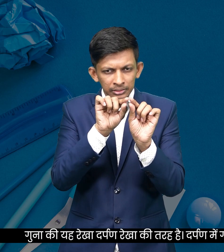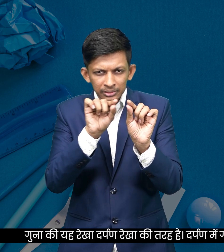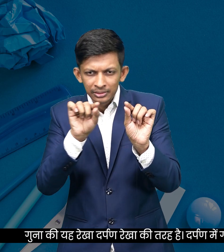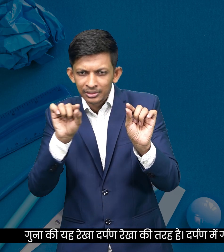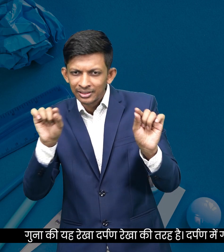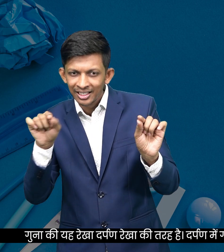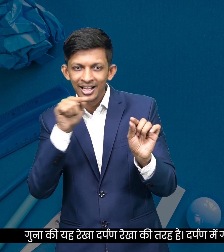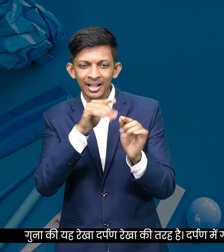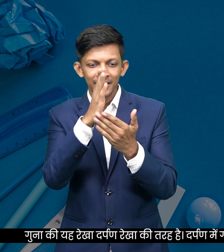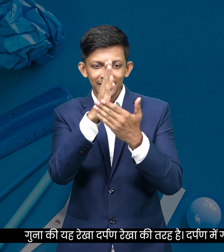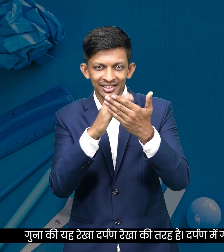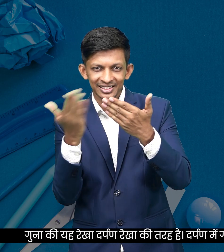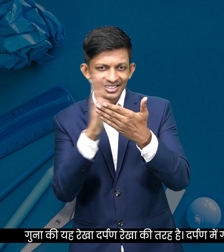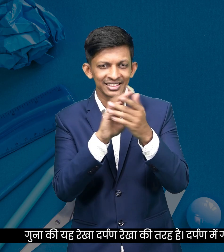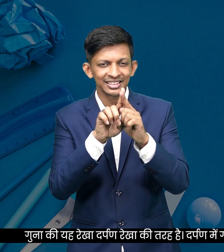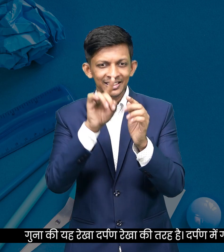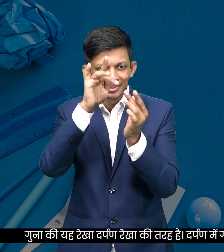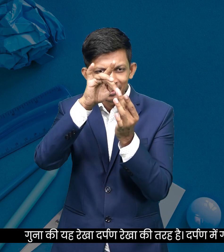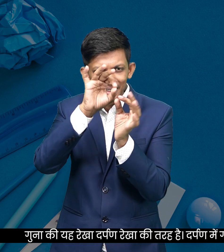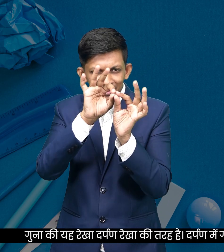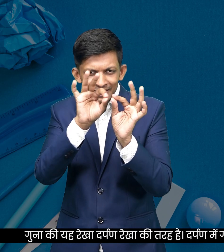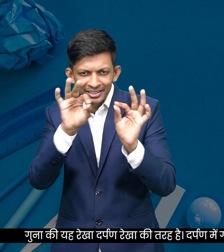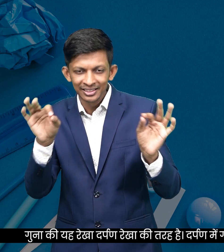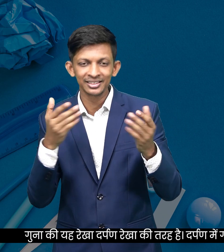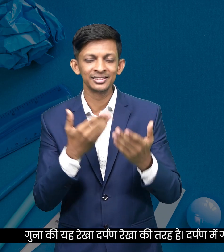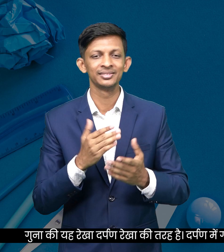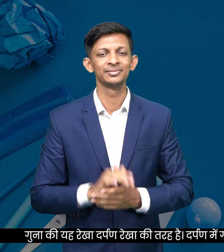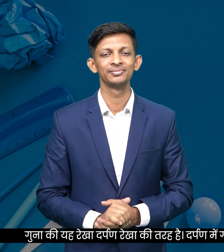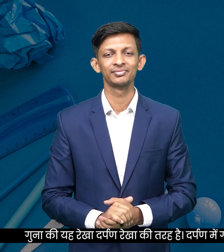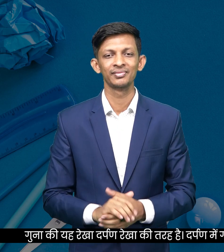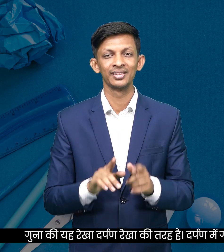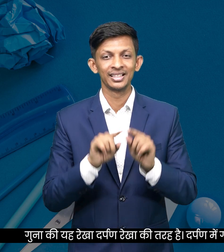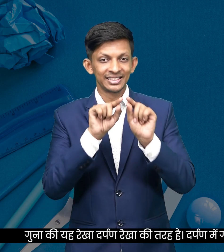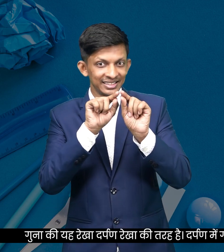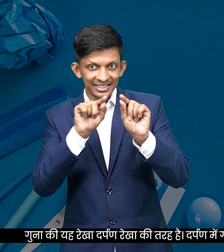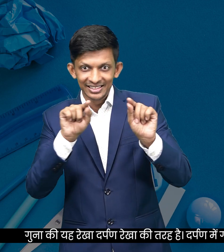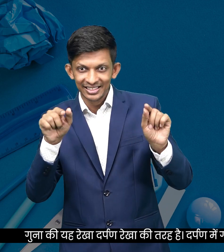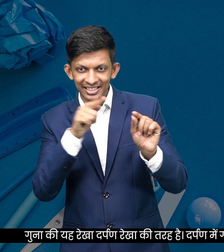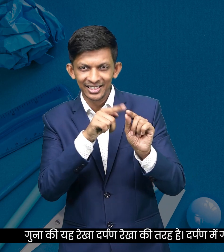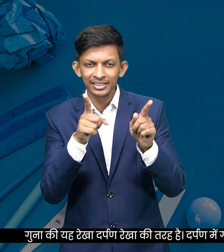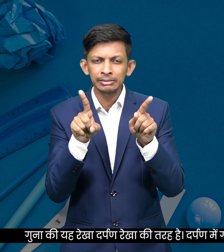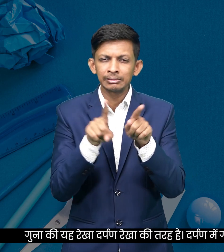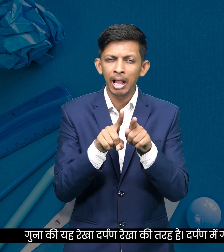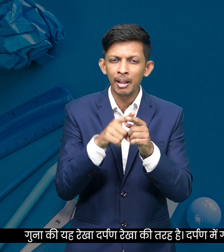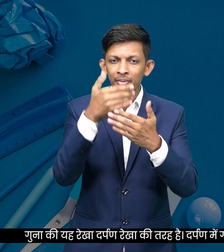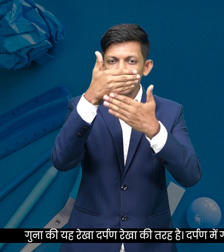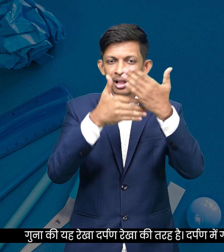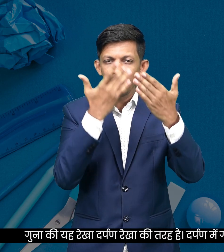गुना की रेखा समरूपता की रेखा होती है। गुना की यह रेखा दर्पण रेखा की तरह दर्पण में गठित